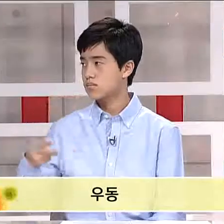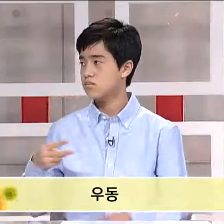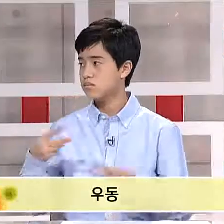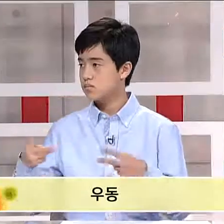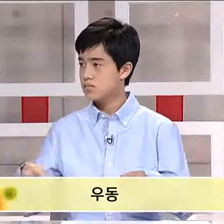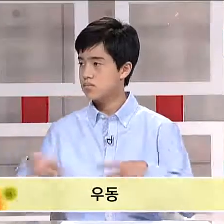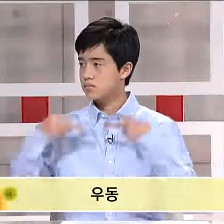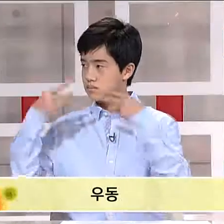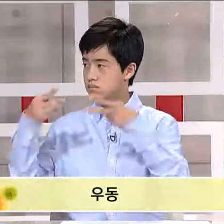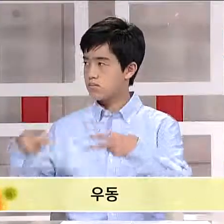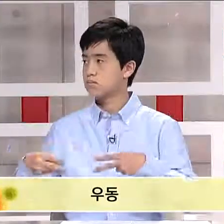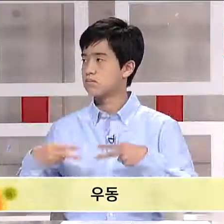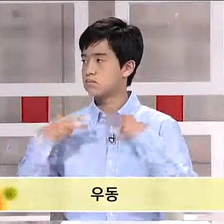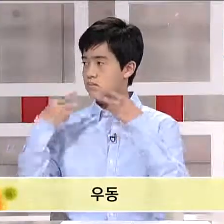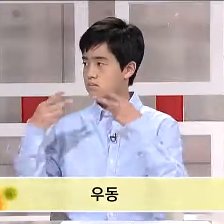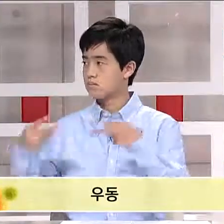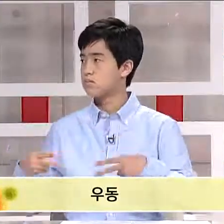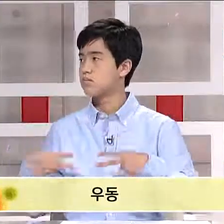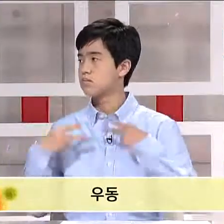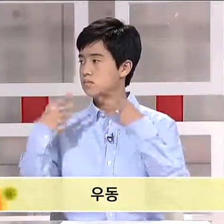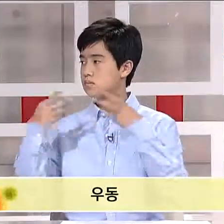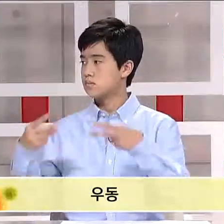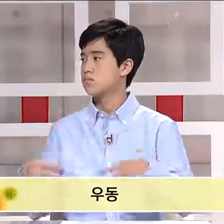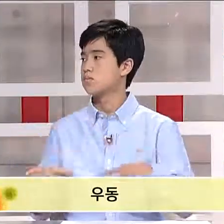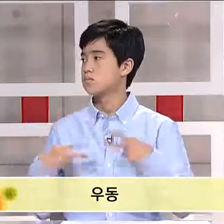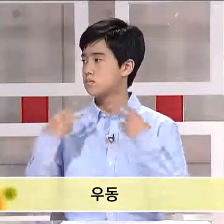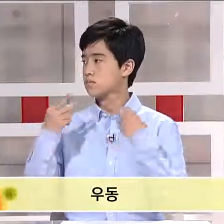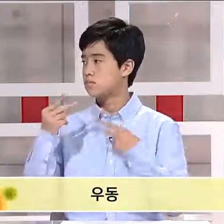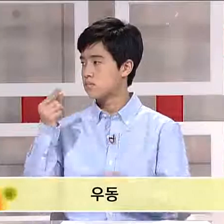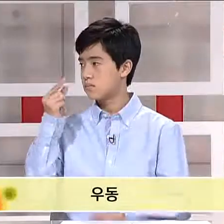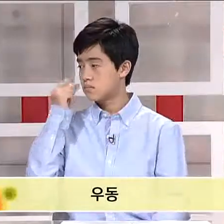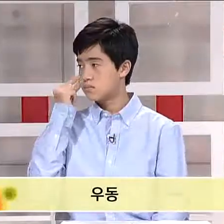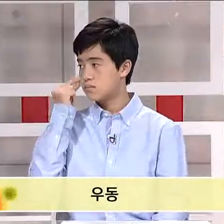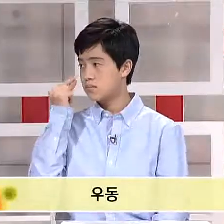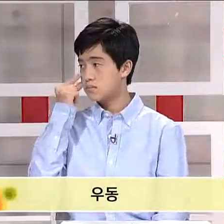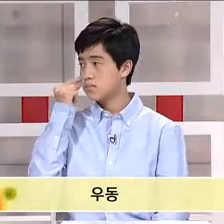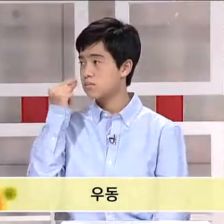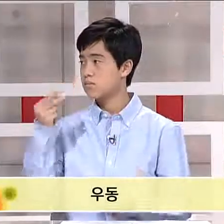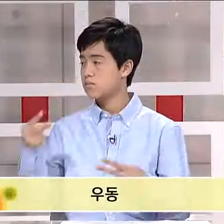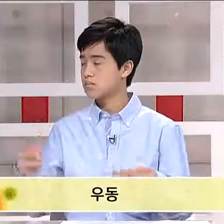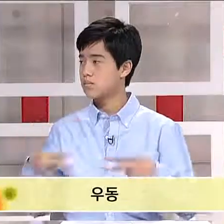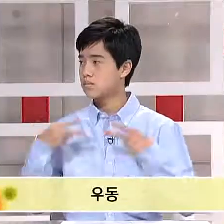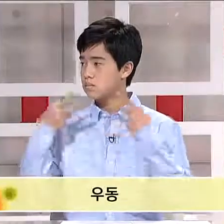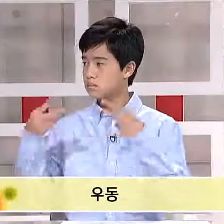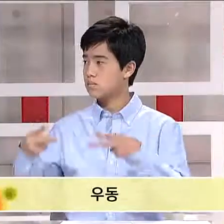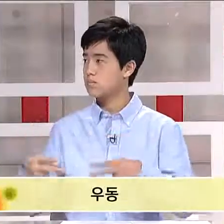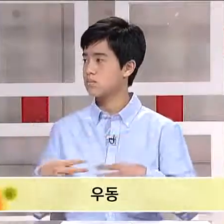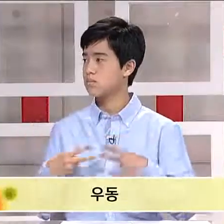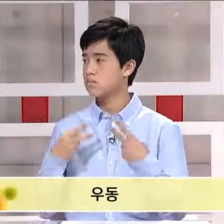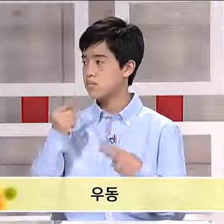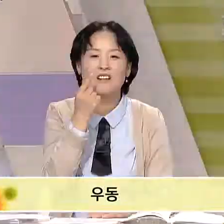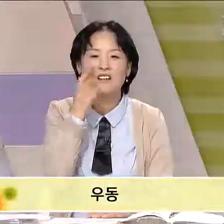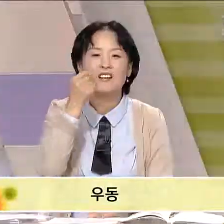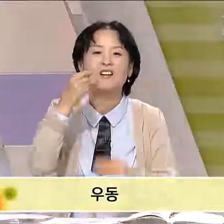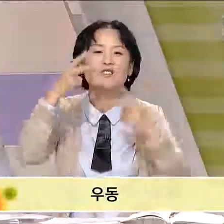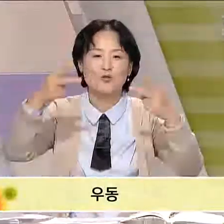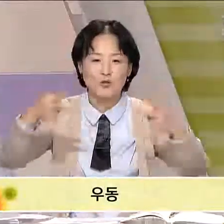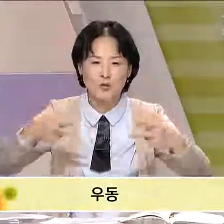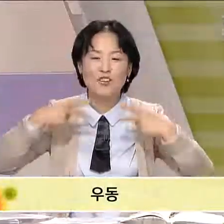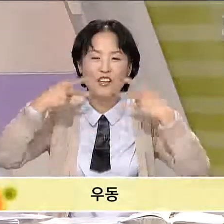이렇게 수화를 해주시면 이게 국수라는 수화가 되는데요. 이어서 한번 해보면 우동은 우동이